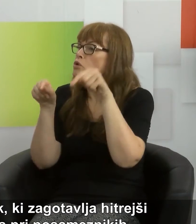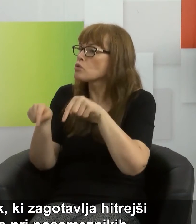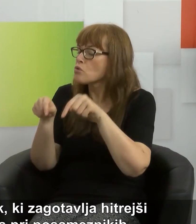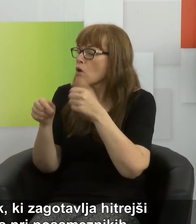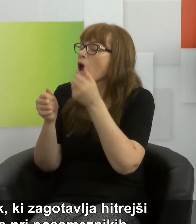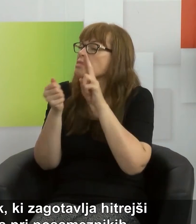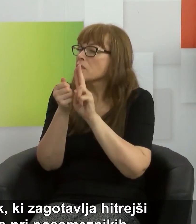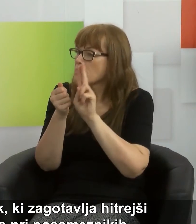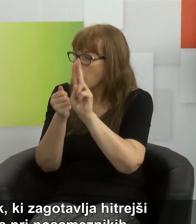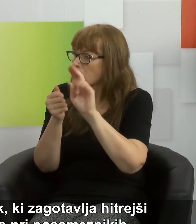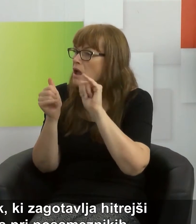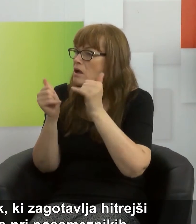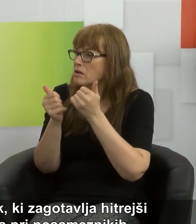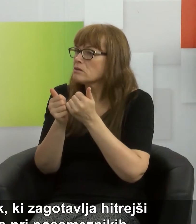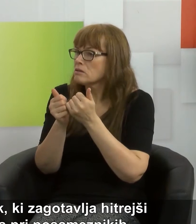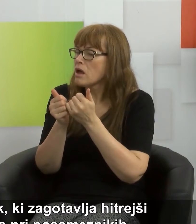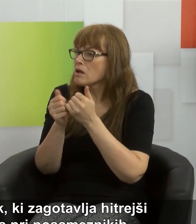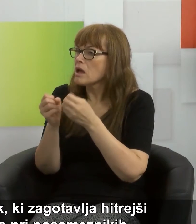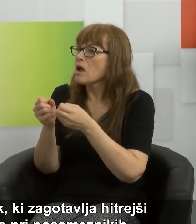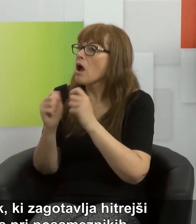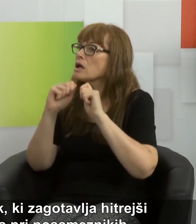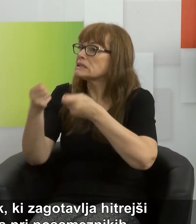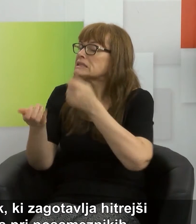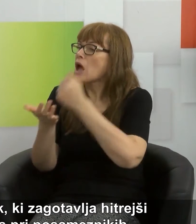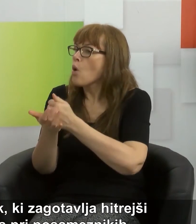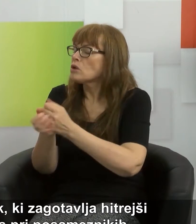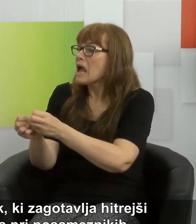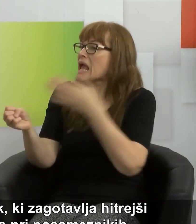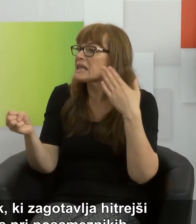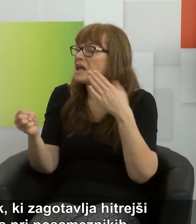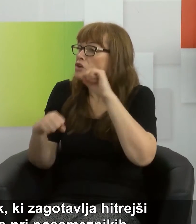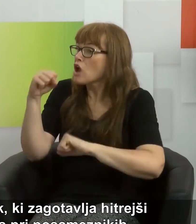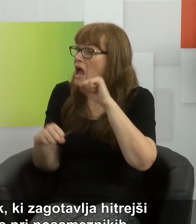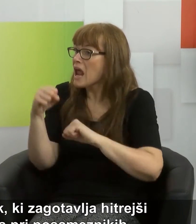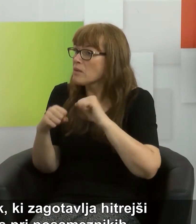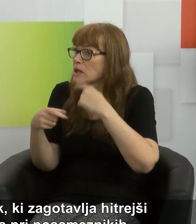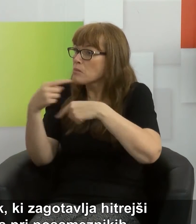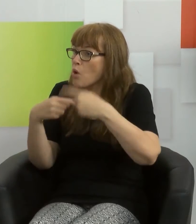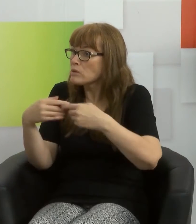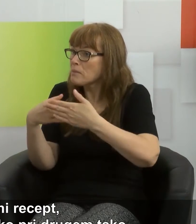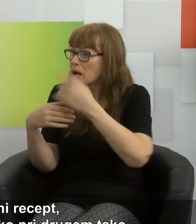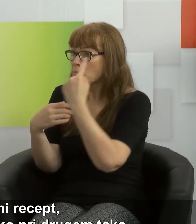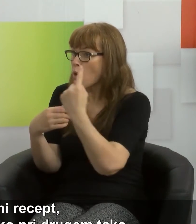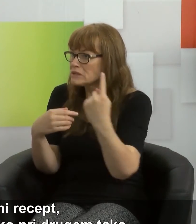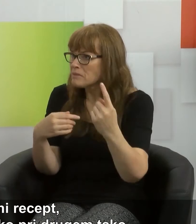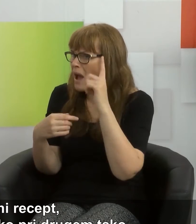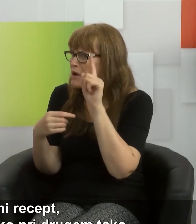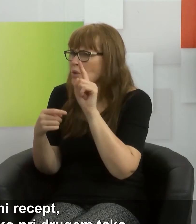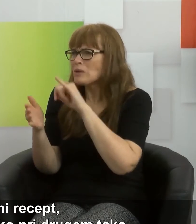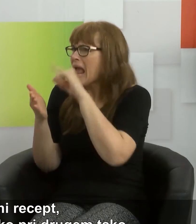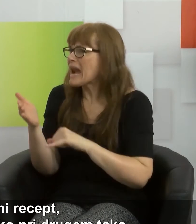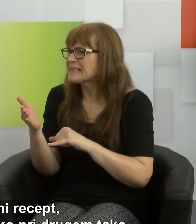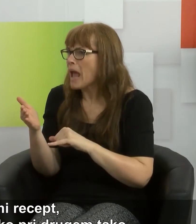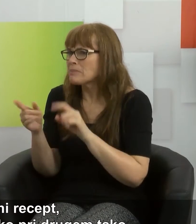en napredek, ki zagotavlja hitrejši rehabilitacijski proces pri posameznikih, vendar to ni recept,